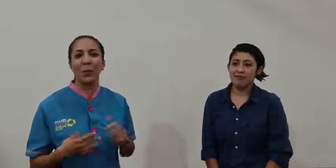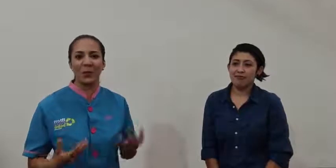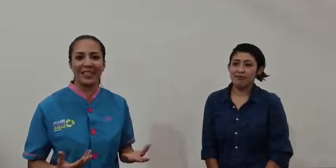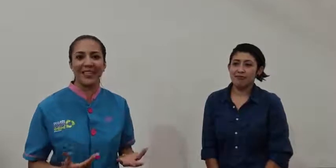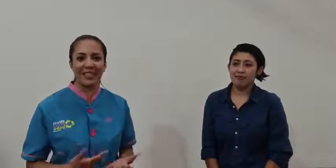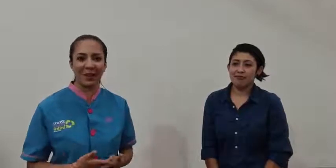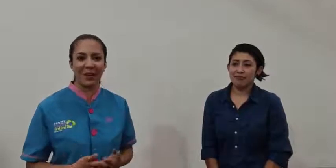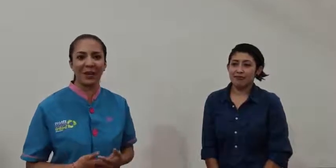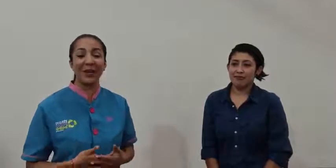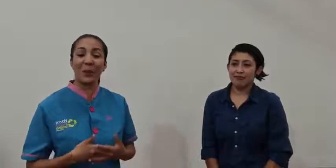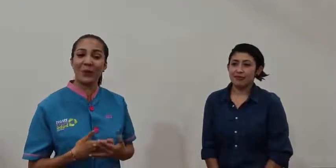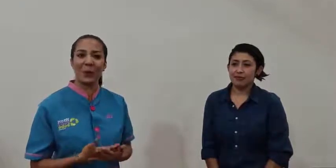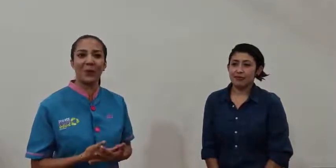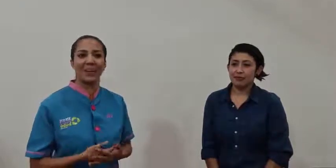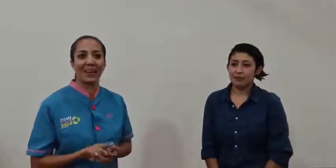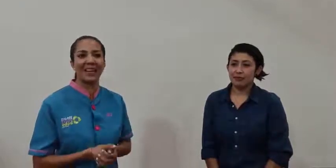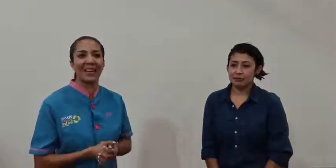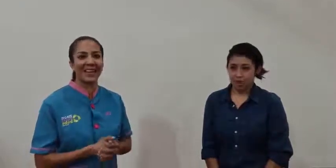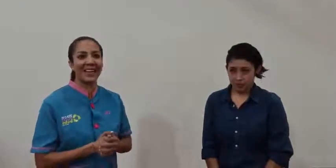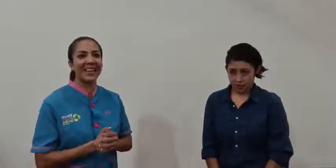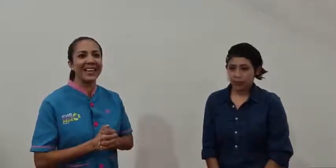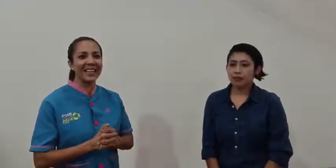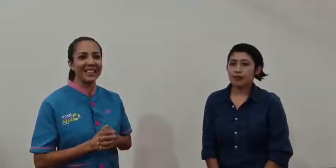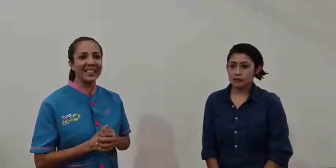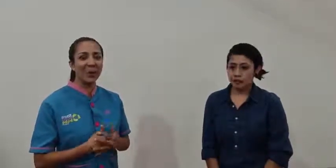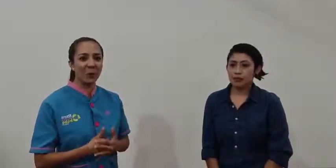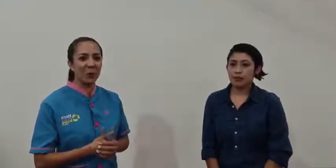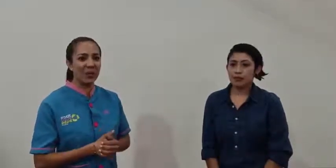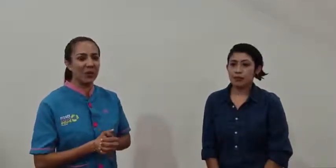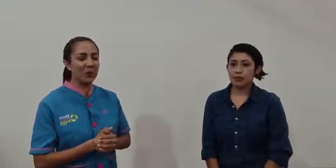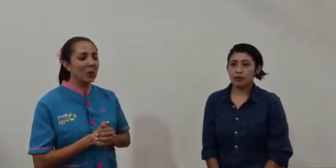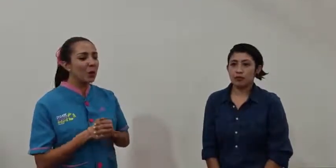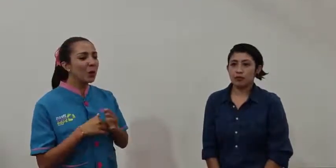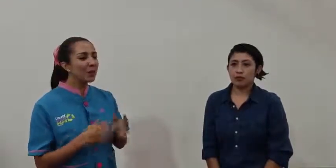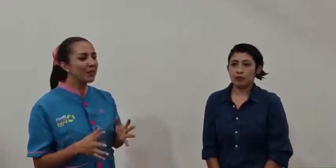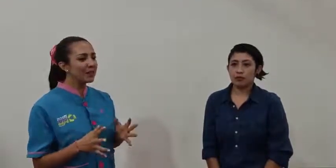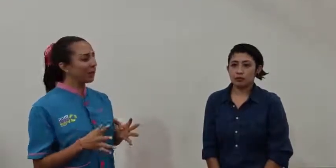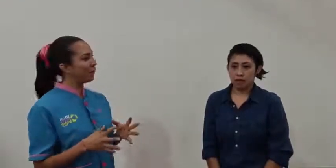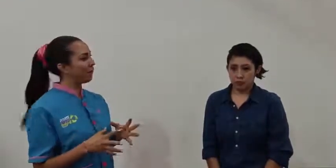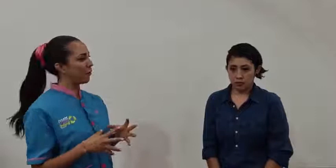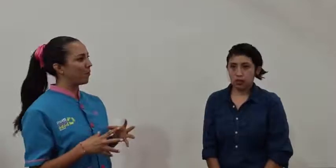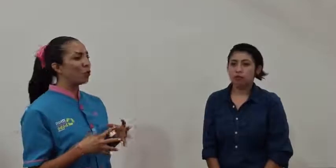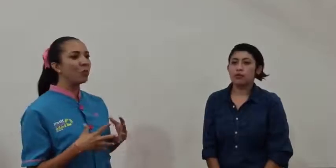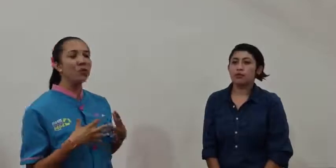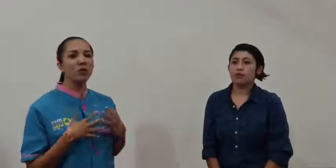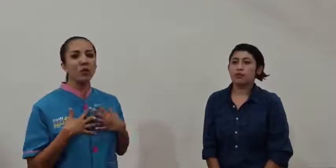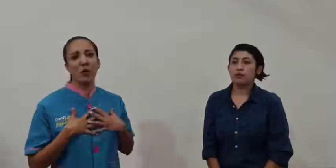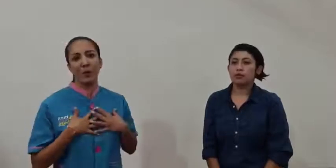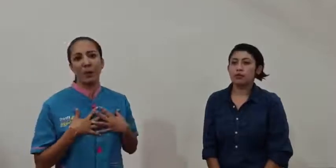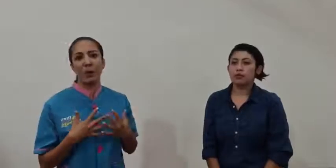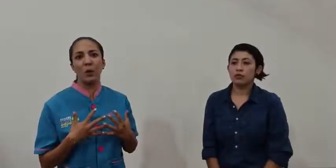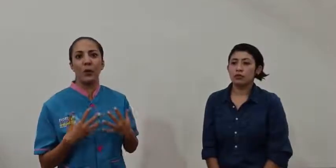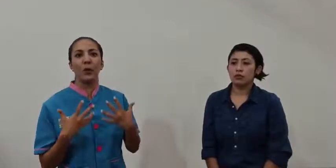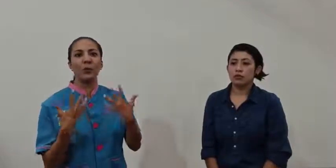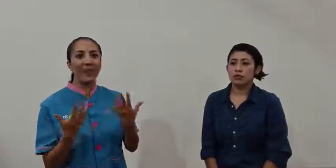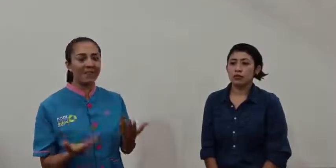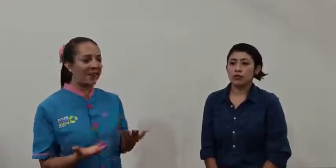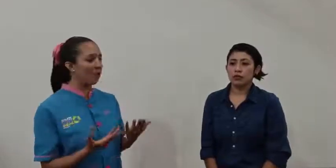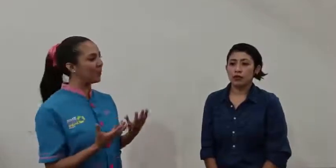podemos decir que es algo lógico, pero está muy padre que tengan este grupo ellos. ¿Cómo es que se conforma? ¿Cómo yo a lo mejor puedo entender lo